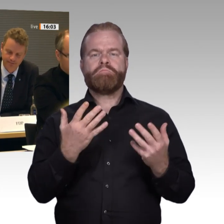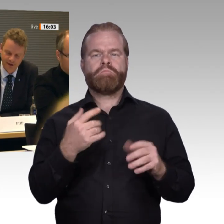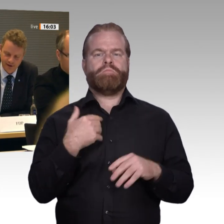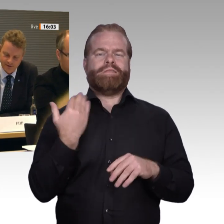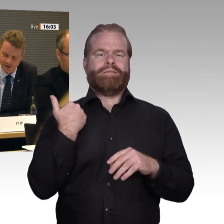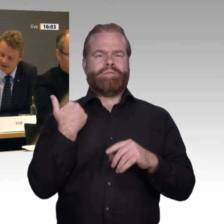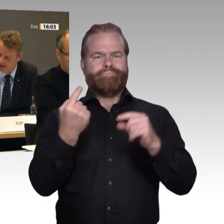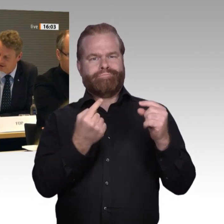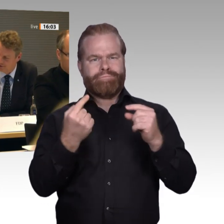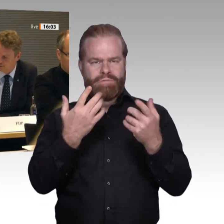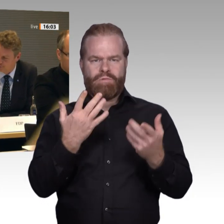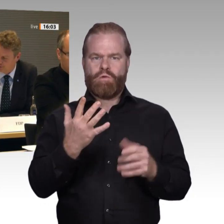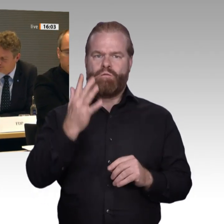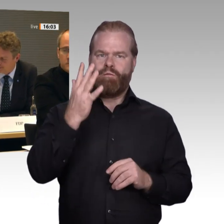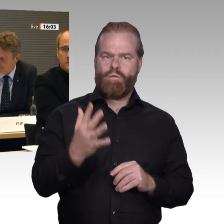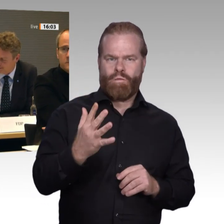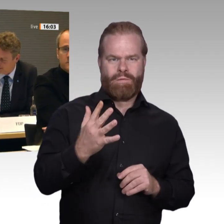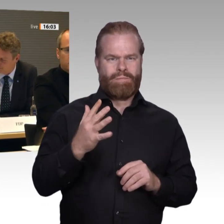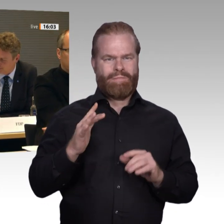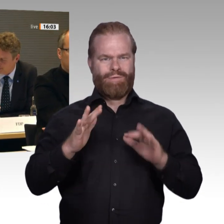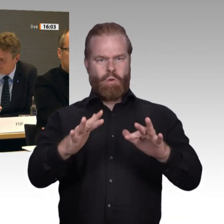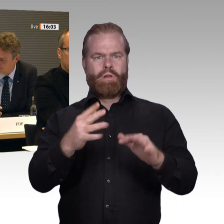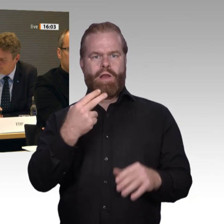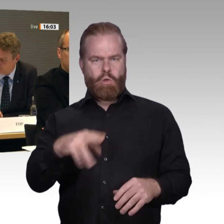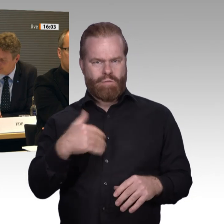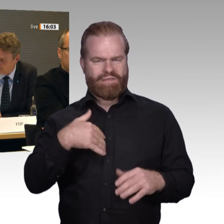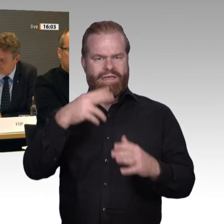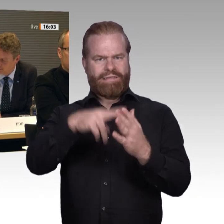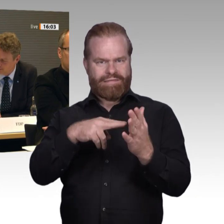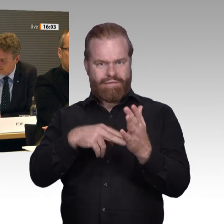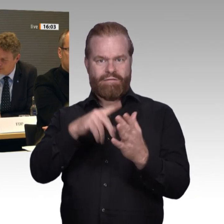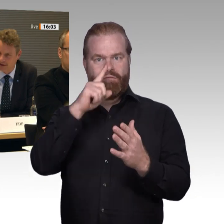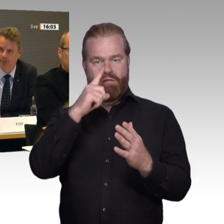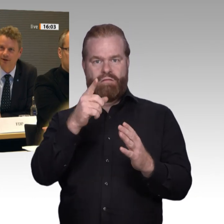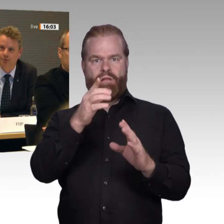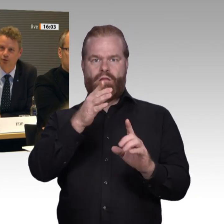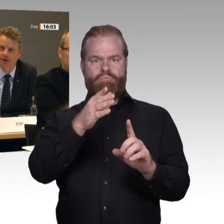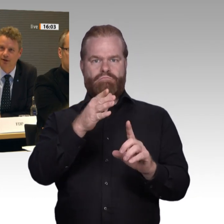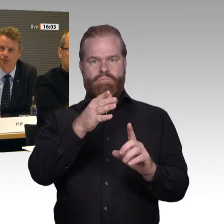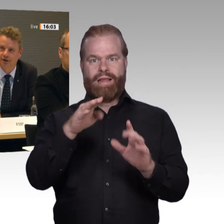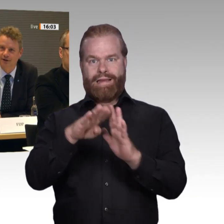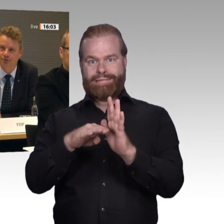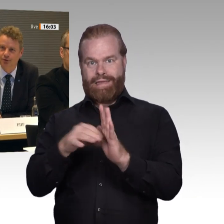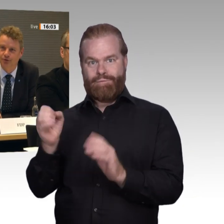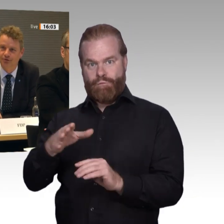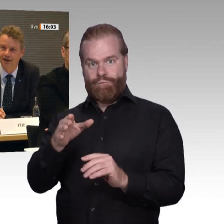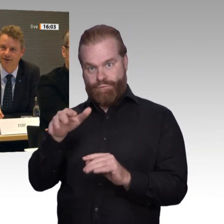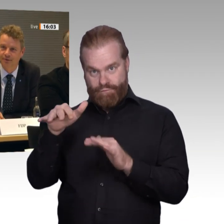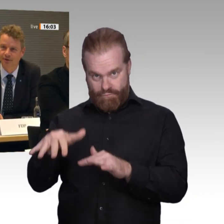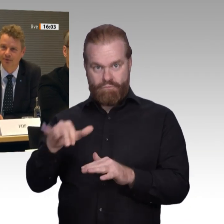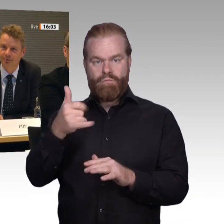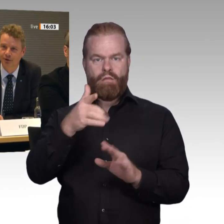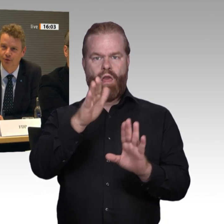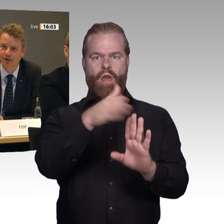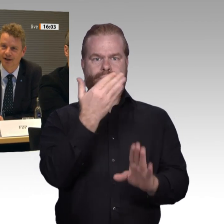selber, dass man es eigentlich nicht seriös beziffern kann, geht aber von 300 Millionen aus. Und Herr Kramper hat im Grunde gerade vorgerechnet vom Deutschen Verein, es sind